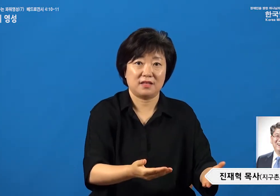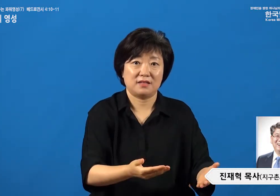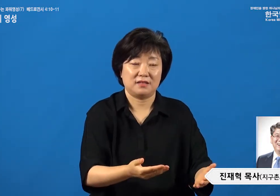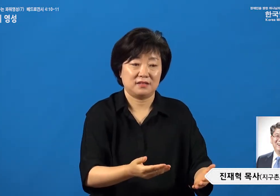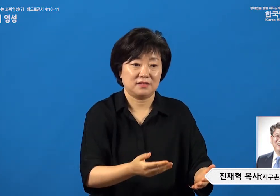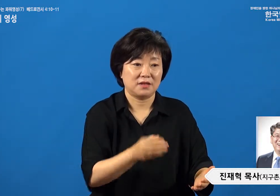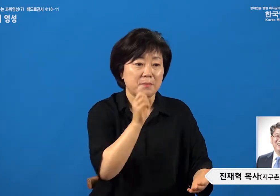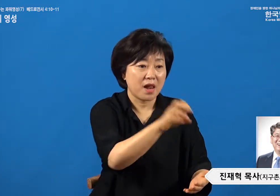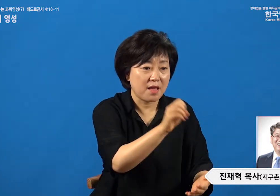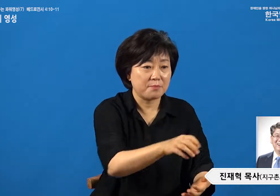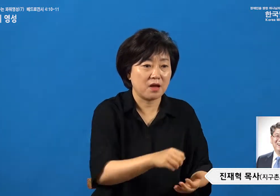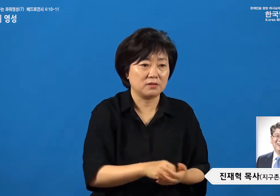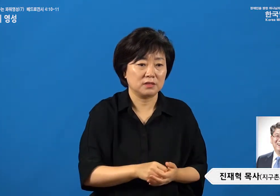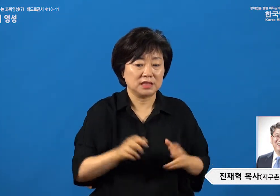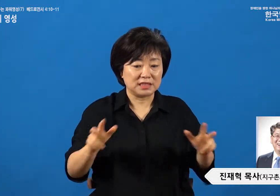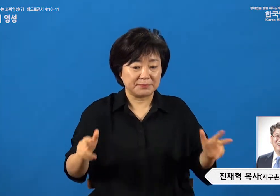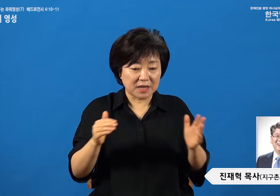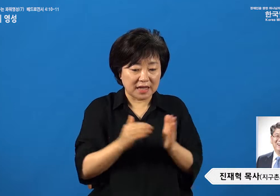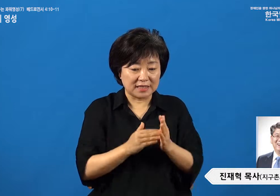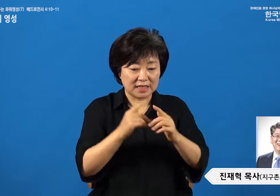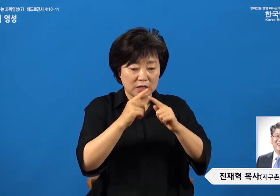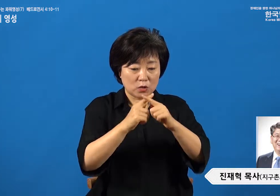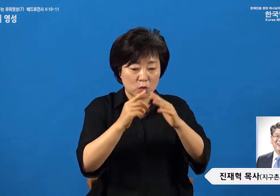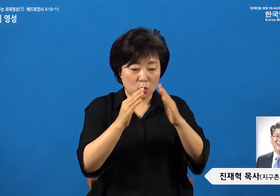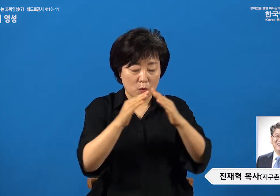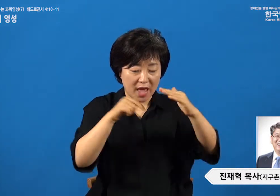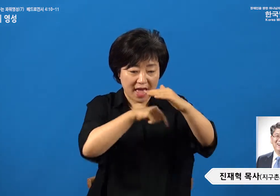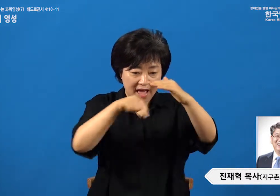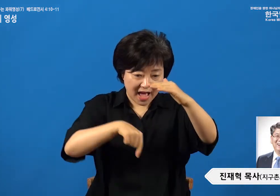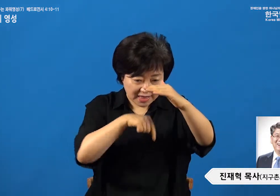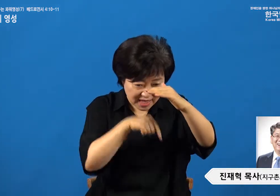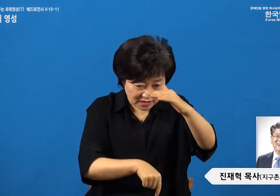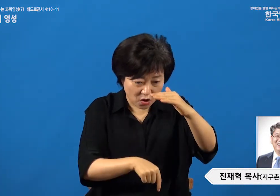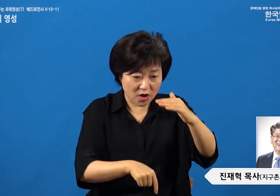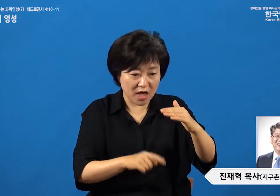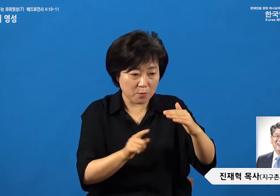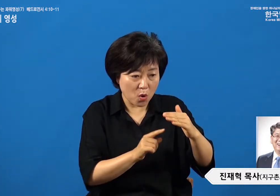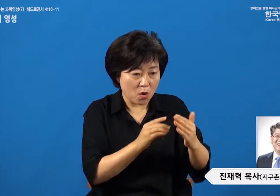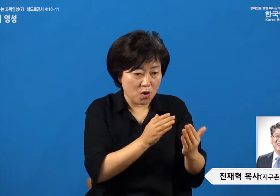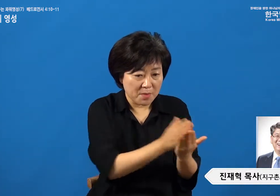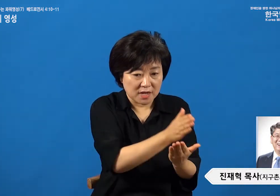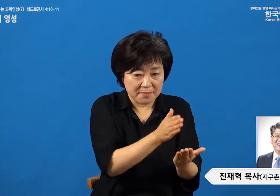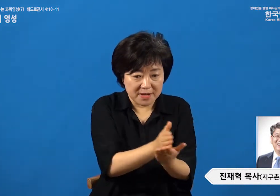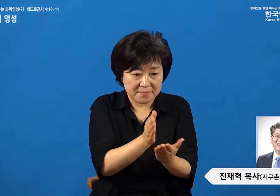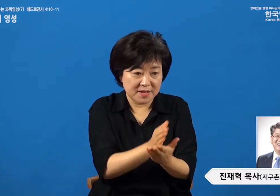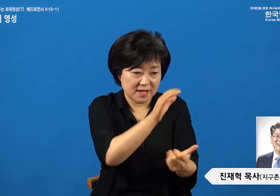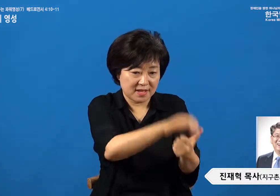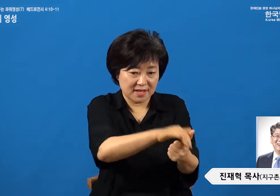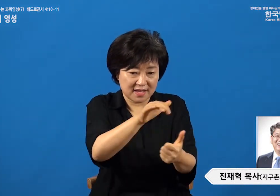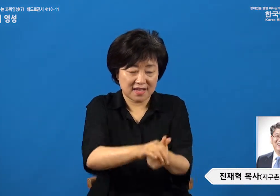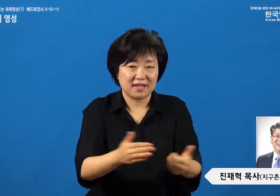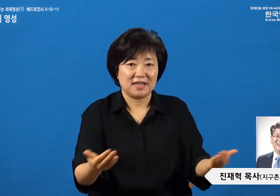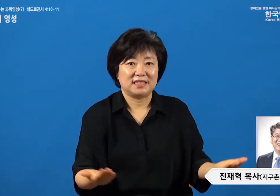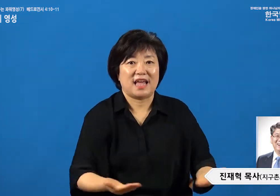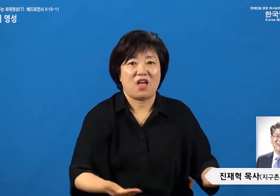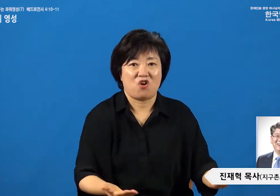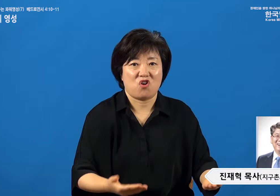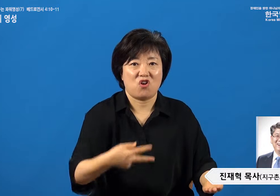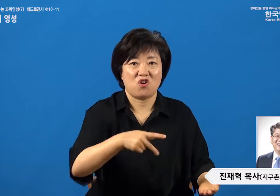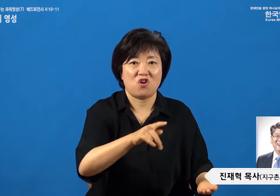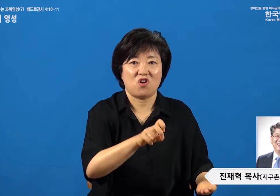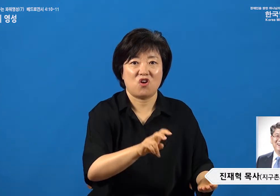이야기하면 지금까지 교회 안에서의 사역에 대한 부분을 많이 강조해 왔는지